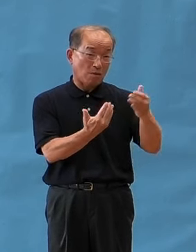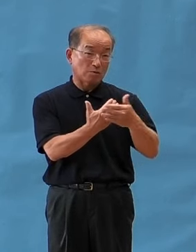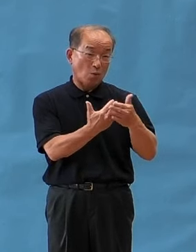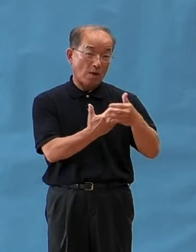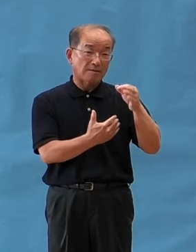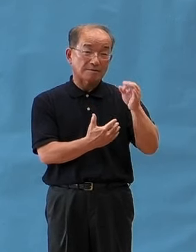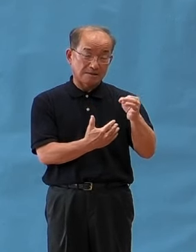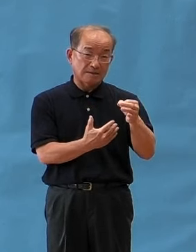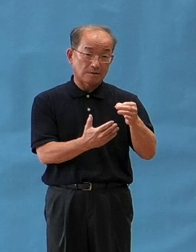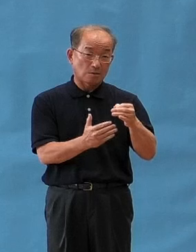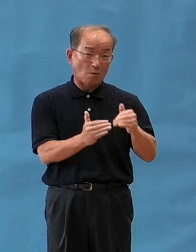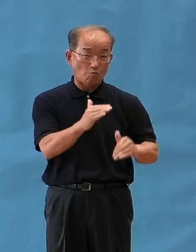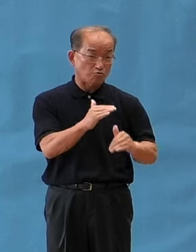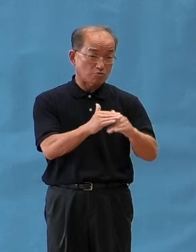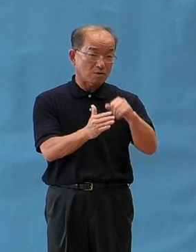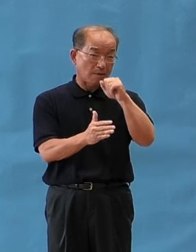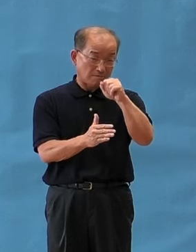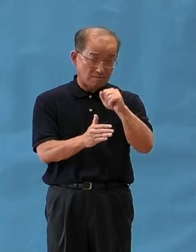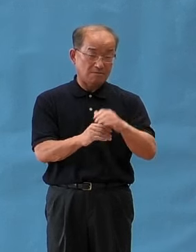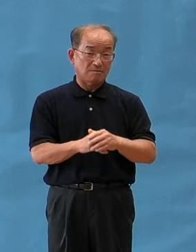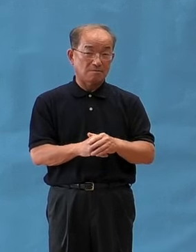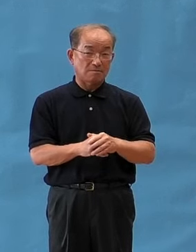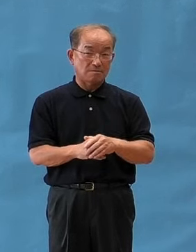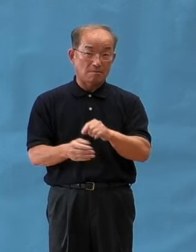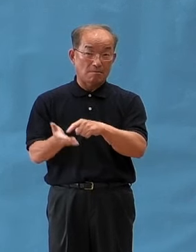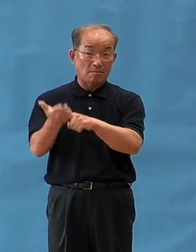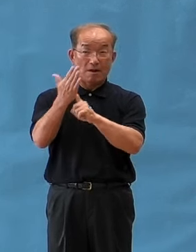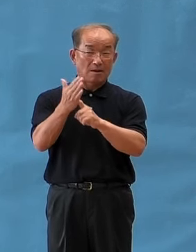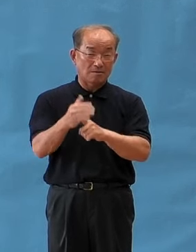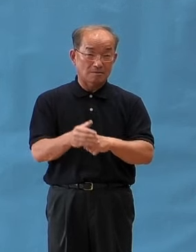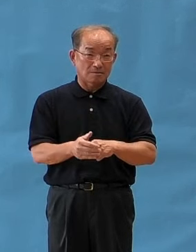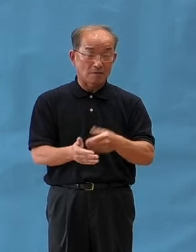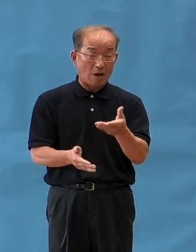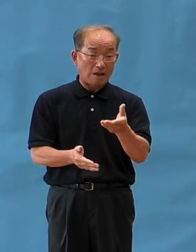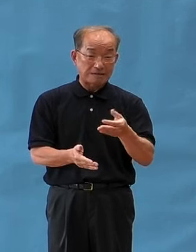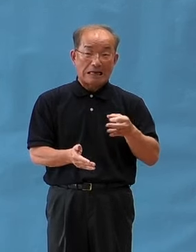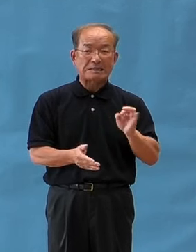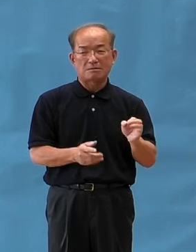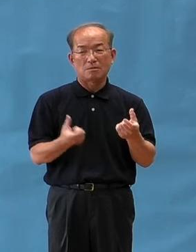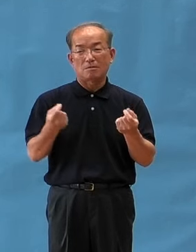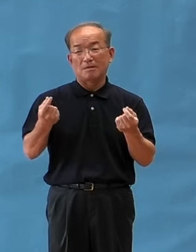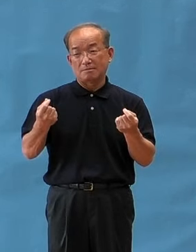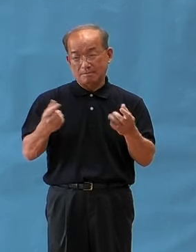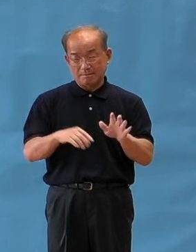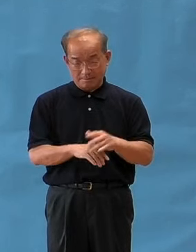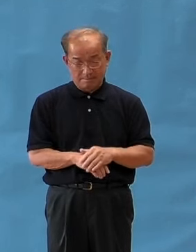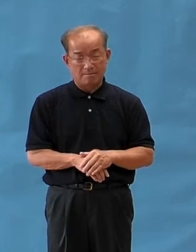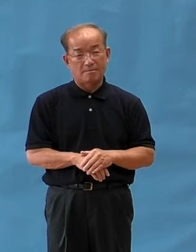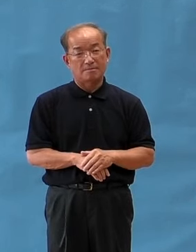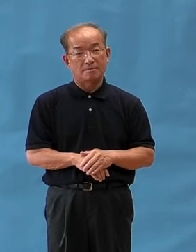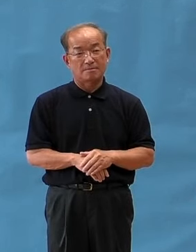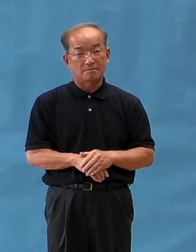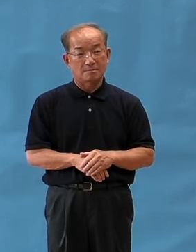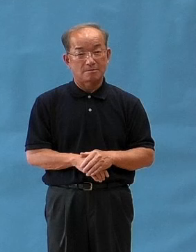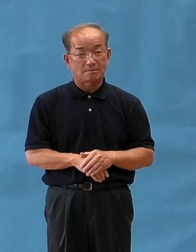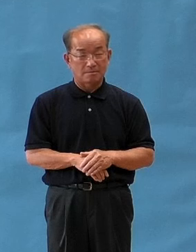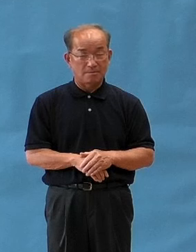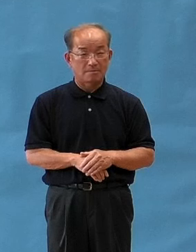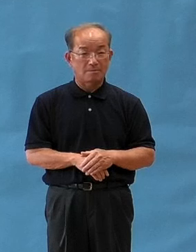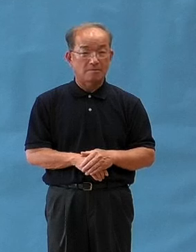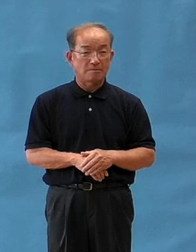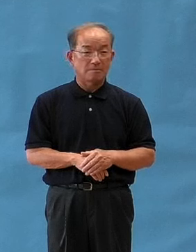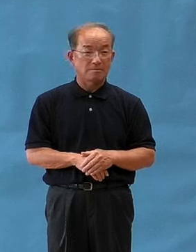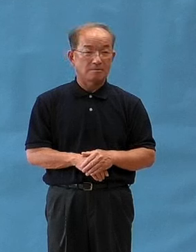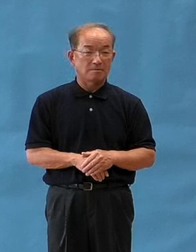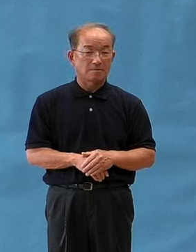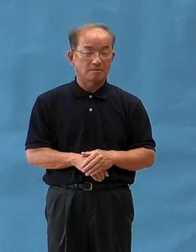奨学金って、また借金なのかと。ね、借金させるのかと。奨学金って、